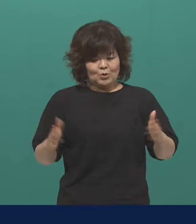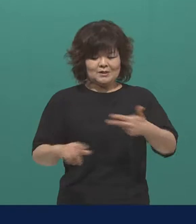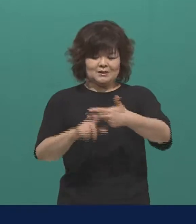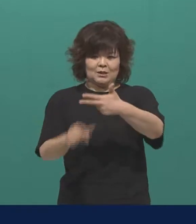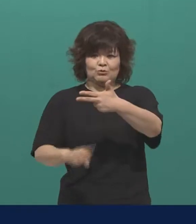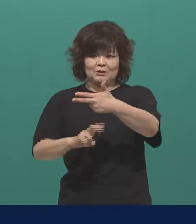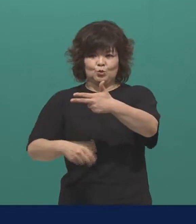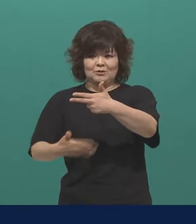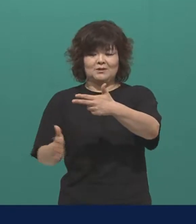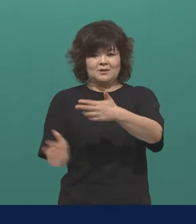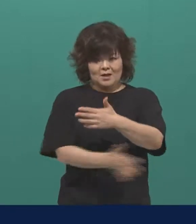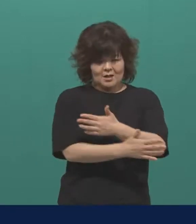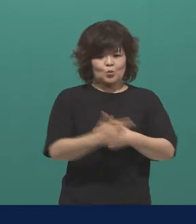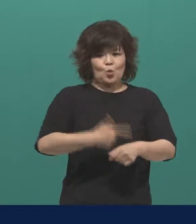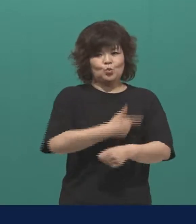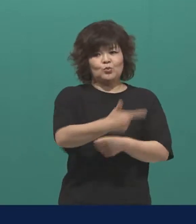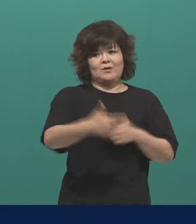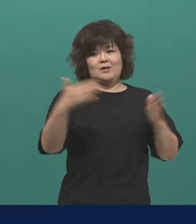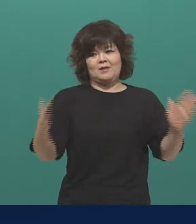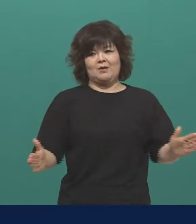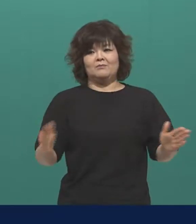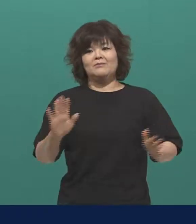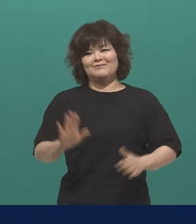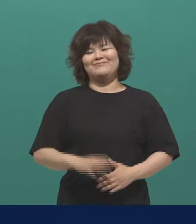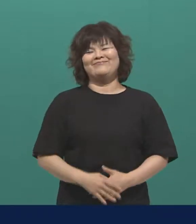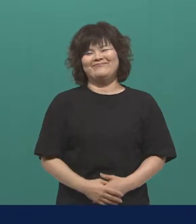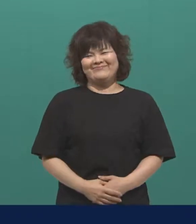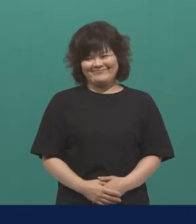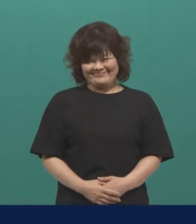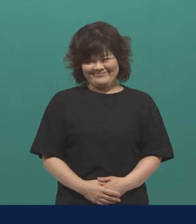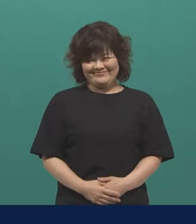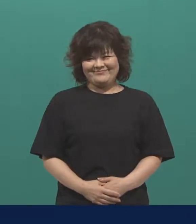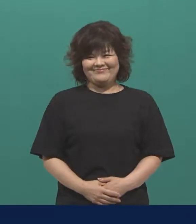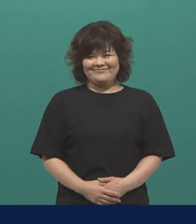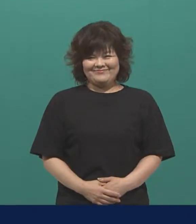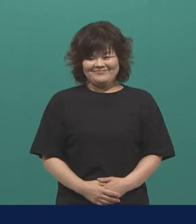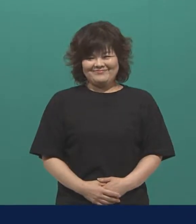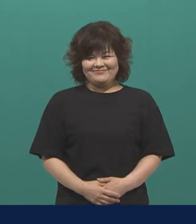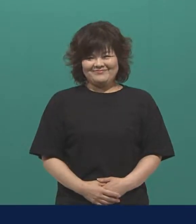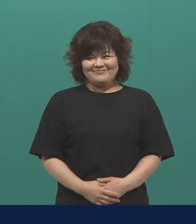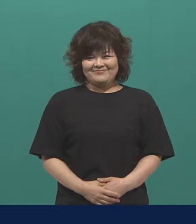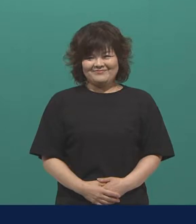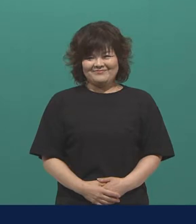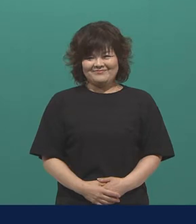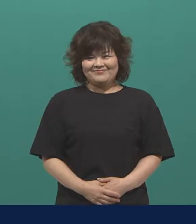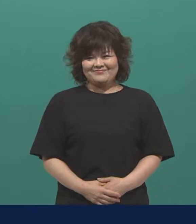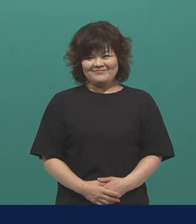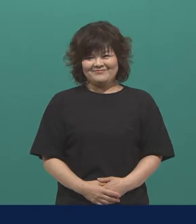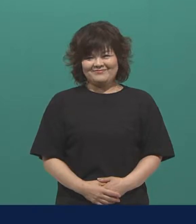加田さんの任期は7月29日から6年間です。